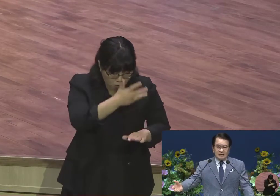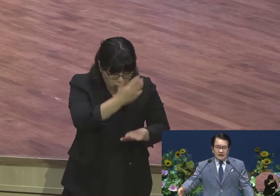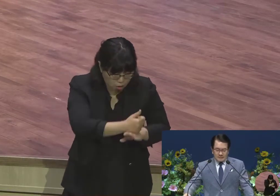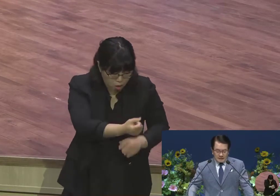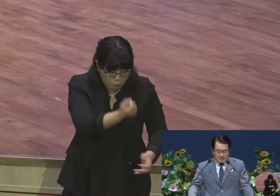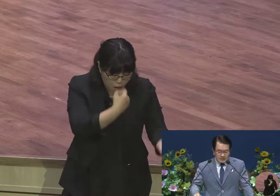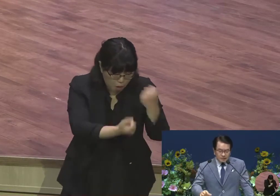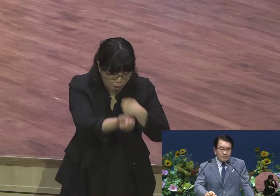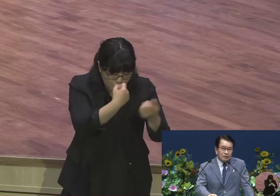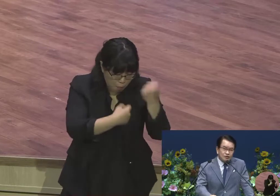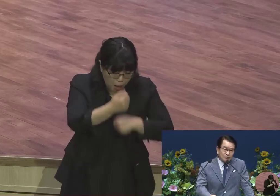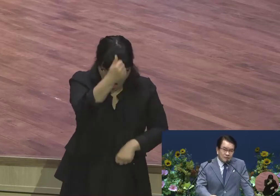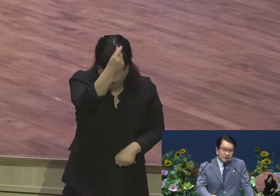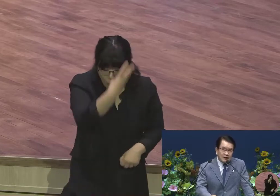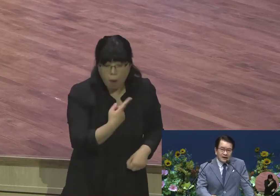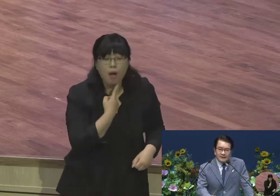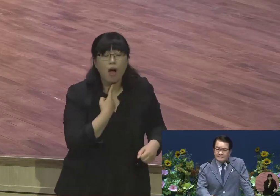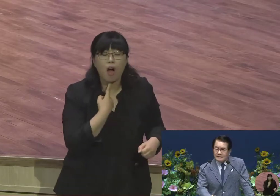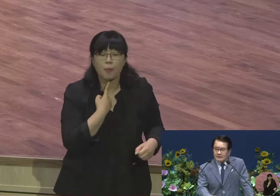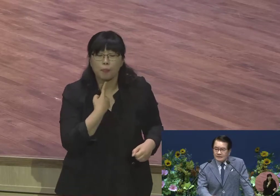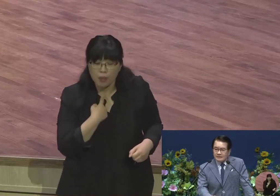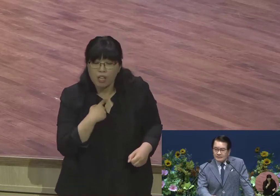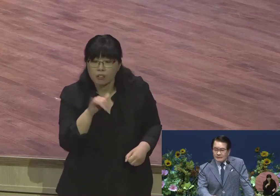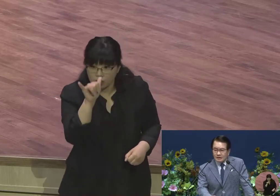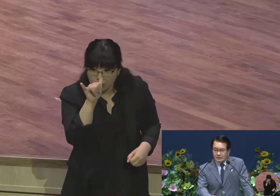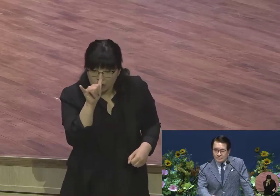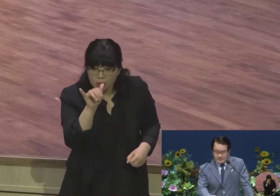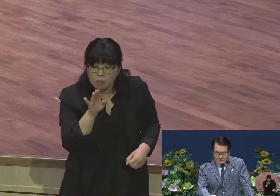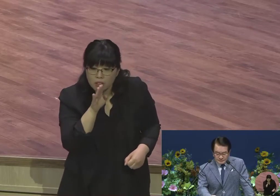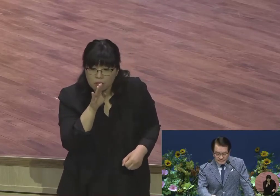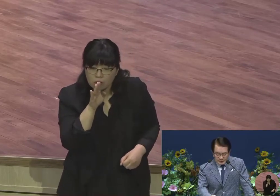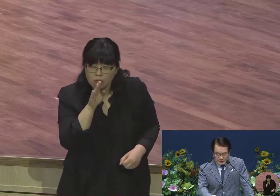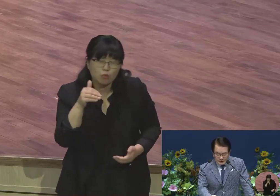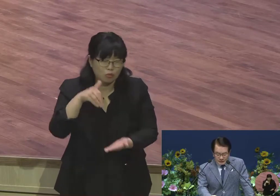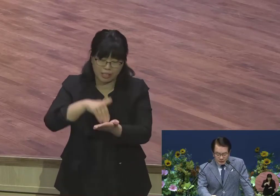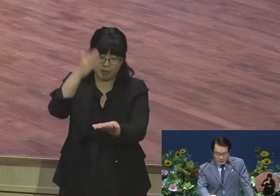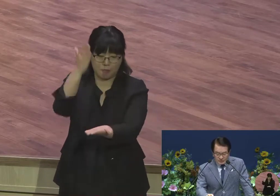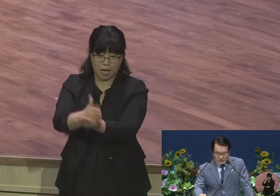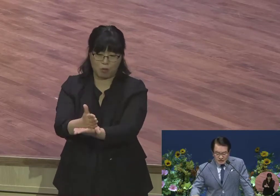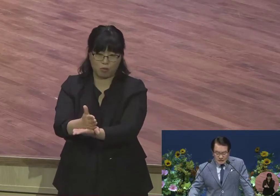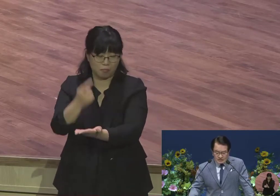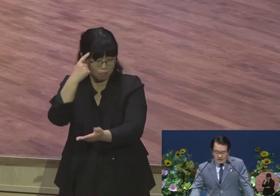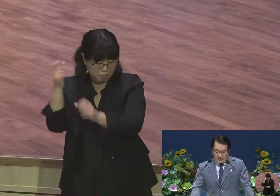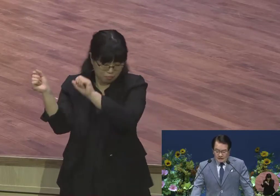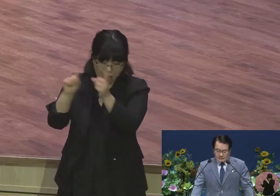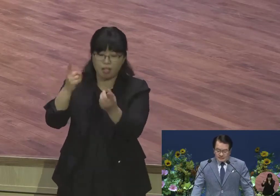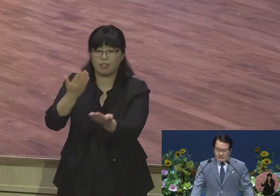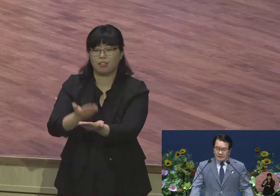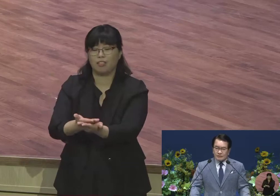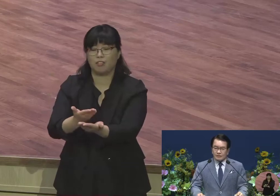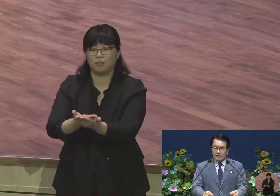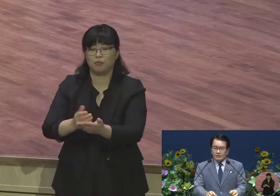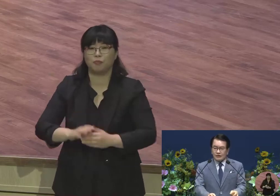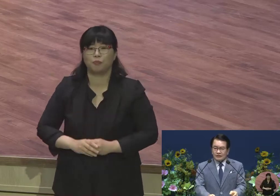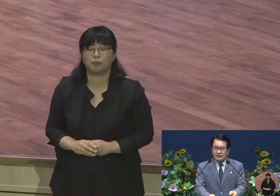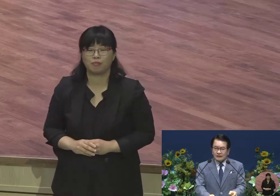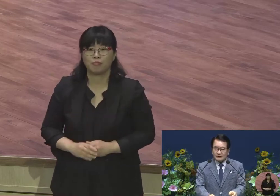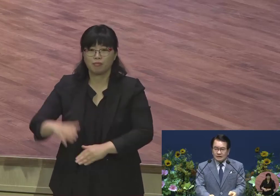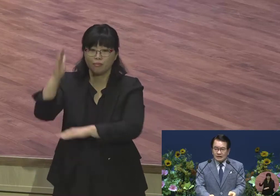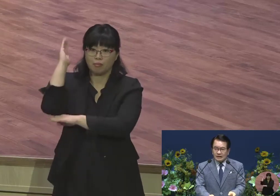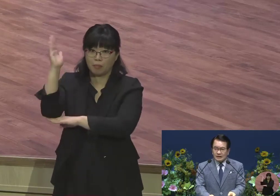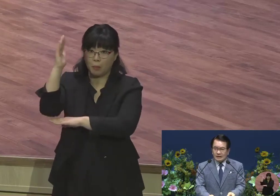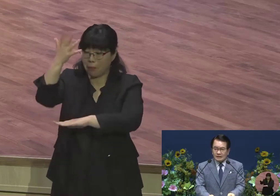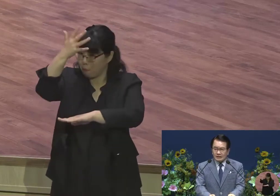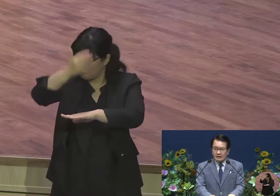확실하게 바꿔버리길 정로 축복합니다 결론입니다 요즘 직장인들 사이에 꼰대